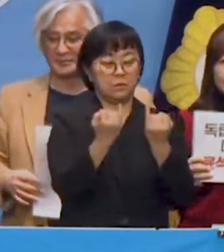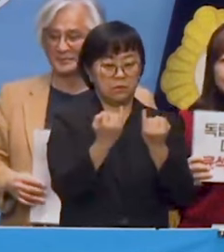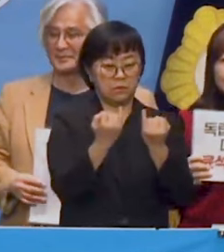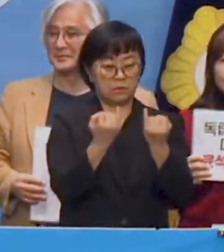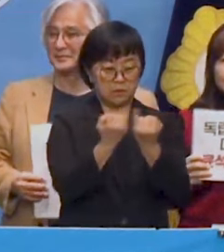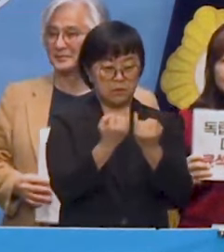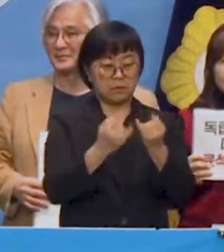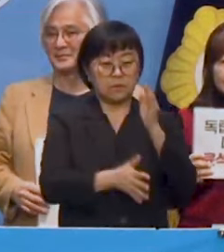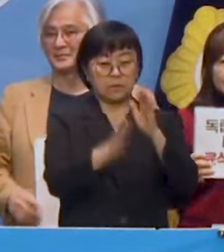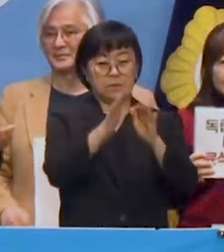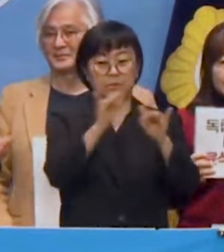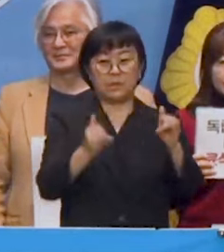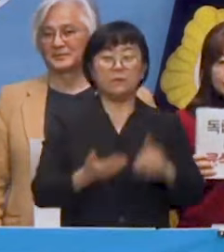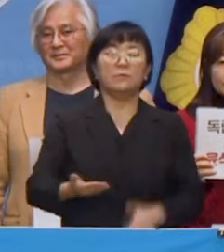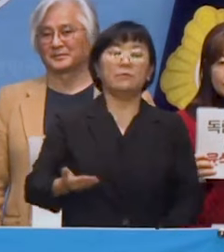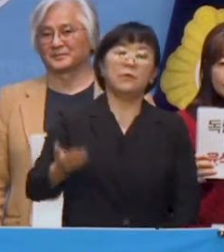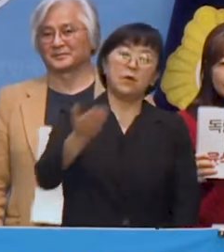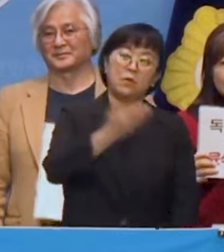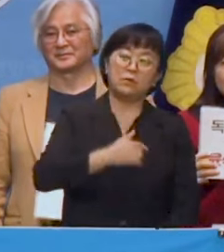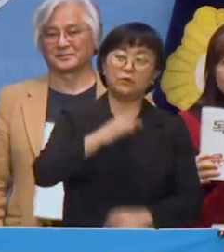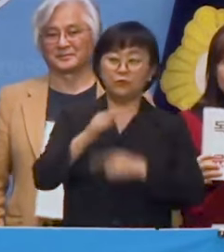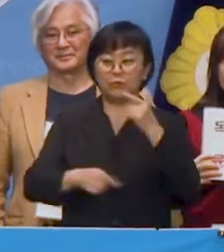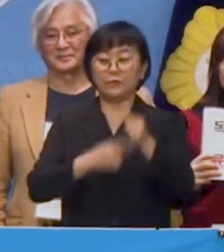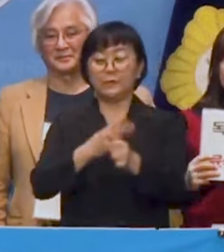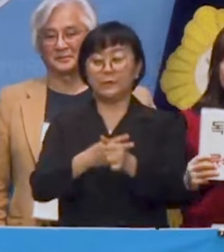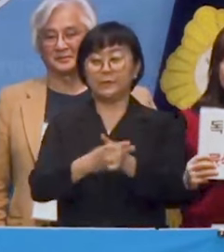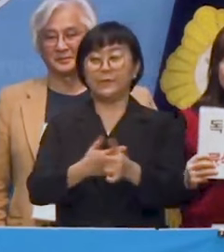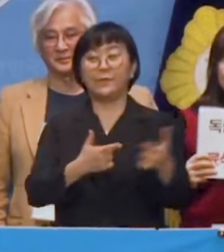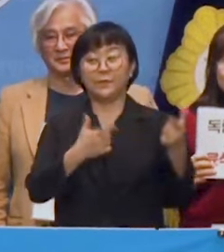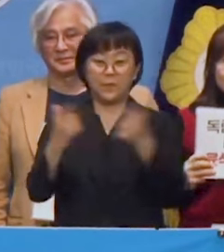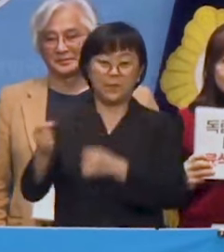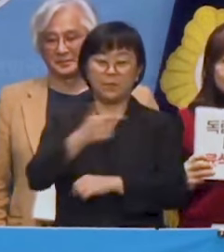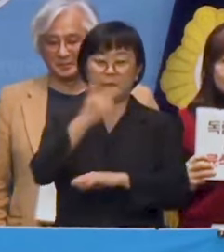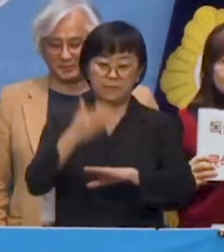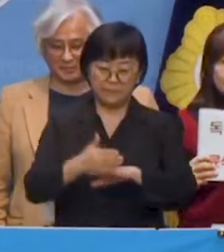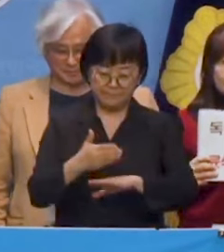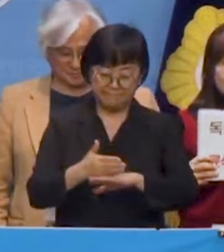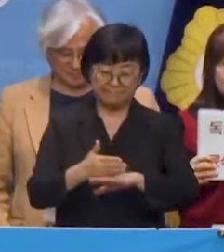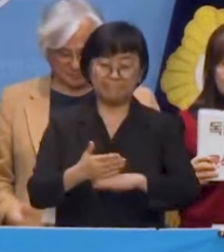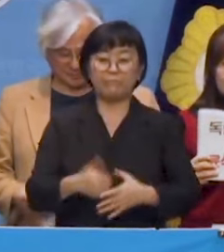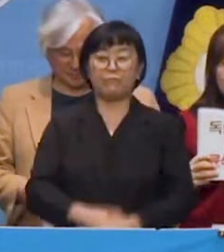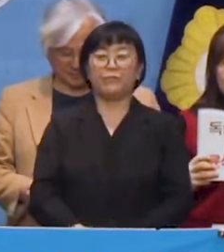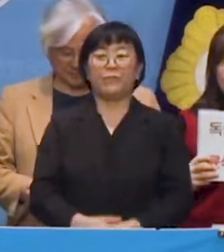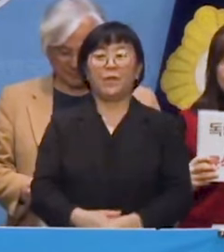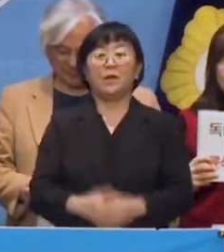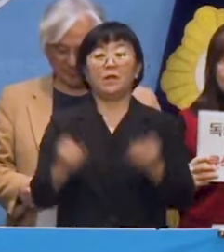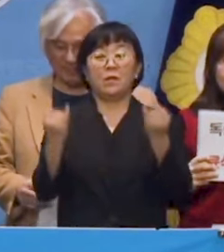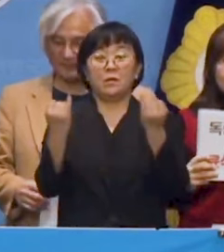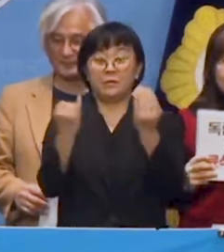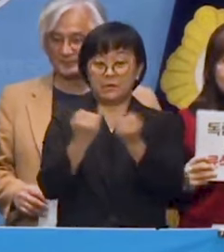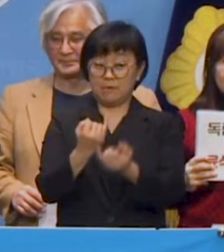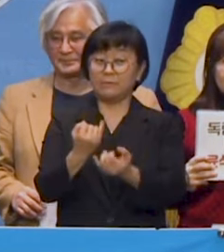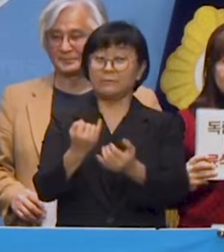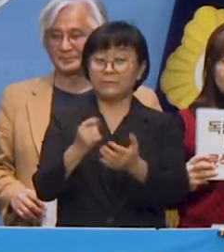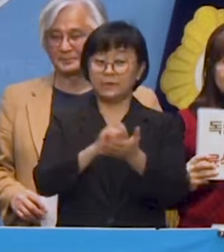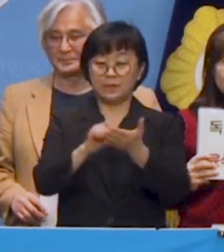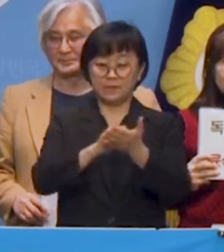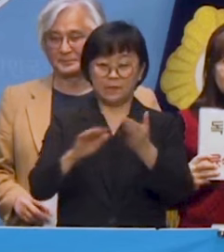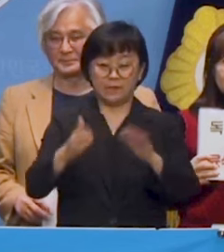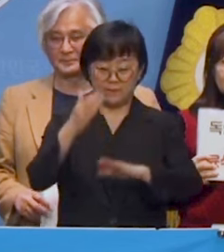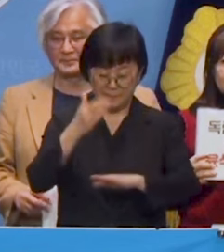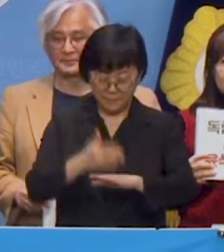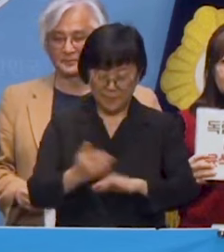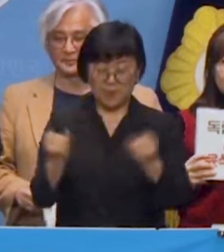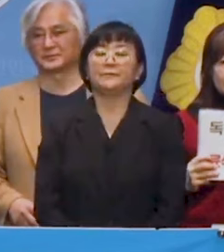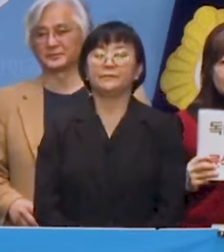여러분, 네, 그리고 함께 수호를 해주신 우리 선생님 다들 너무 고맙습니다. 이 자리에 계신 우리 여성 기자님들께도 고맙다는 말씀드립니다.